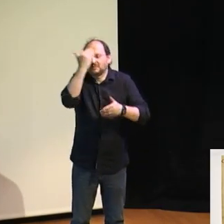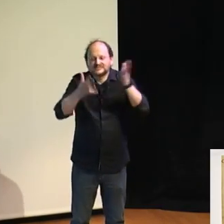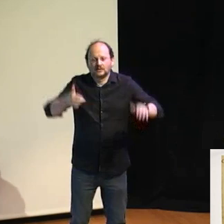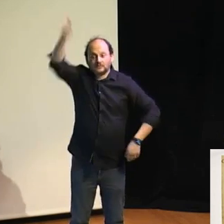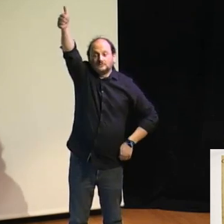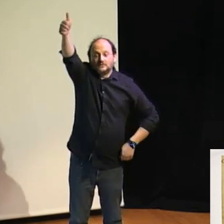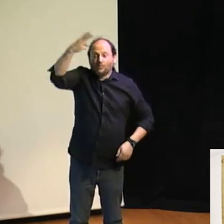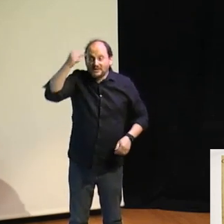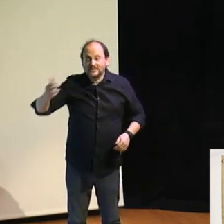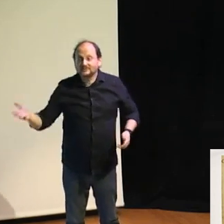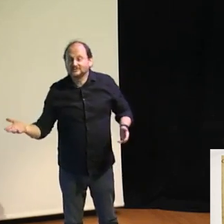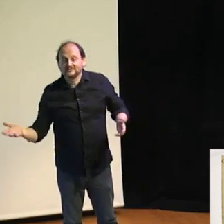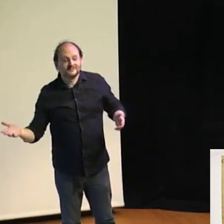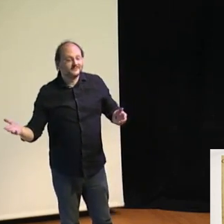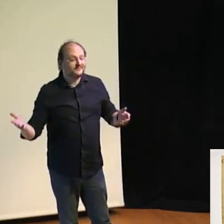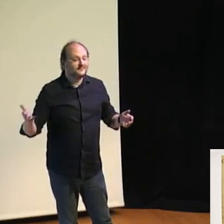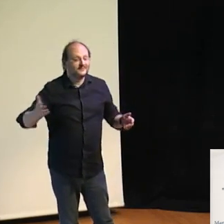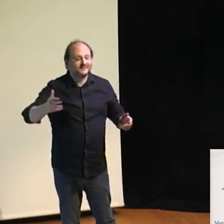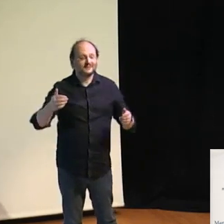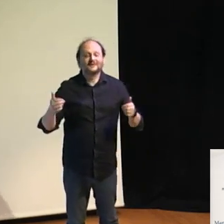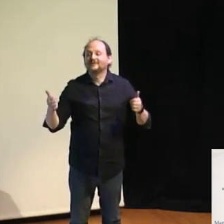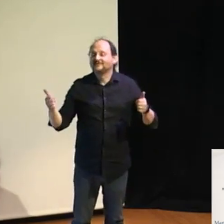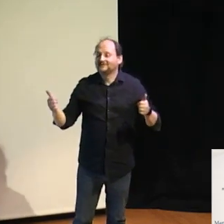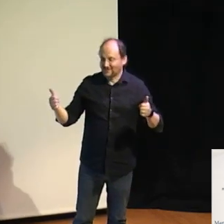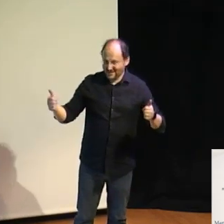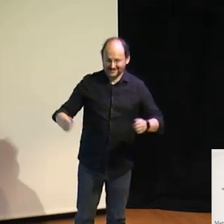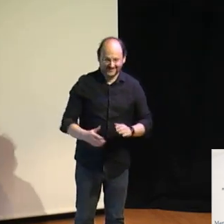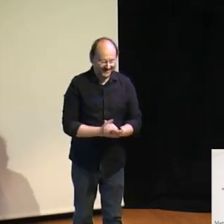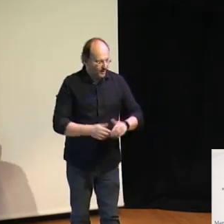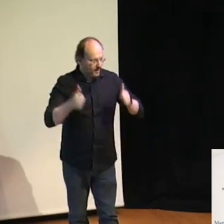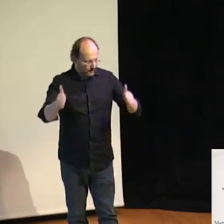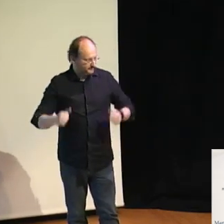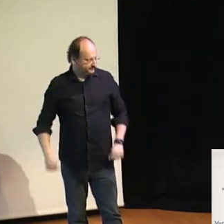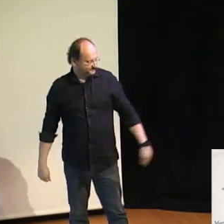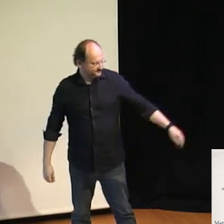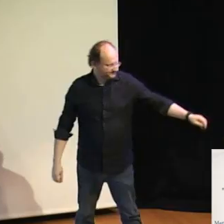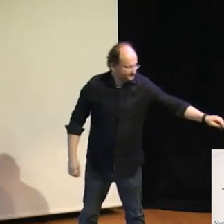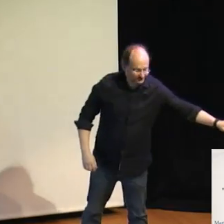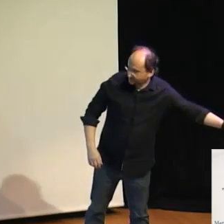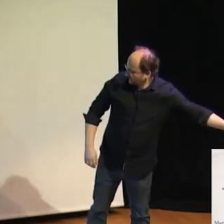âges. Voilà, est-ce que vous avez compris, pas compris? Même ceux qui ne savent pas signer peuvent lever le pouce en l'air. Très bien.